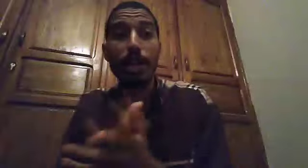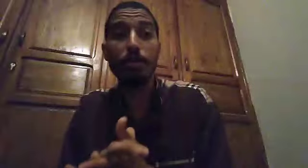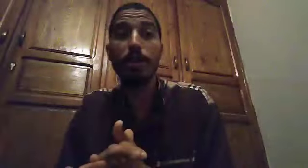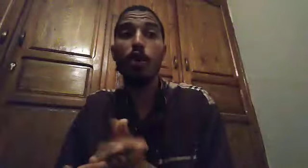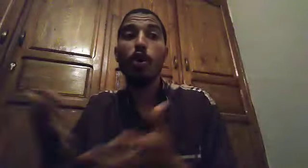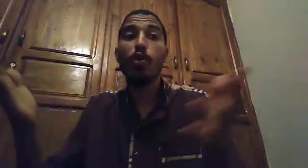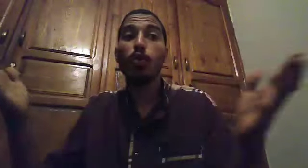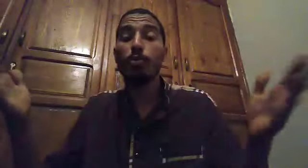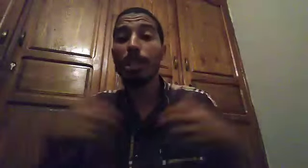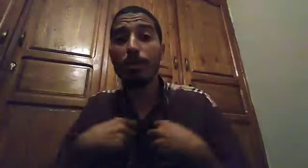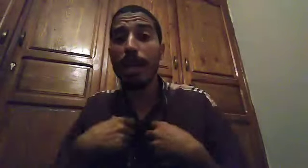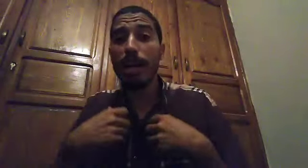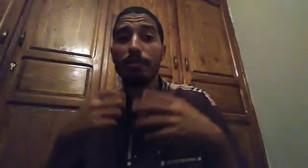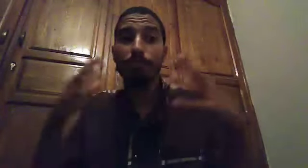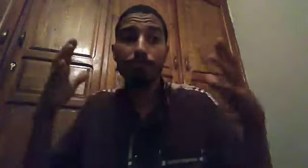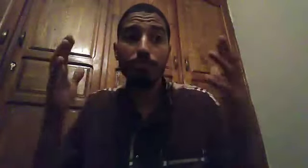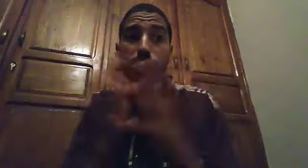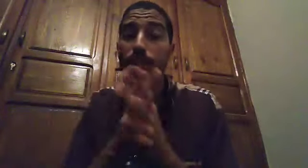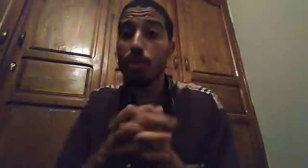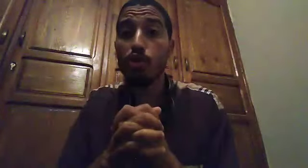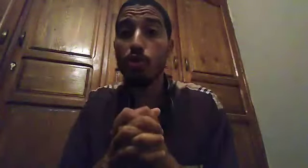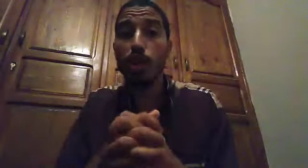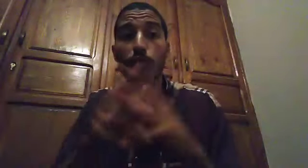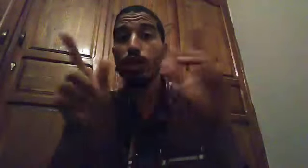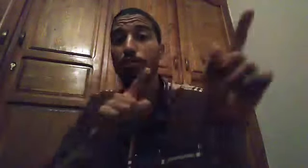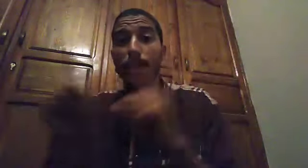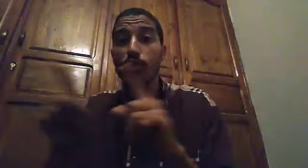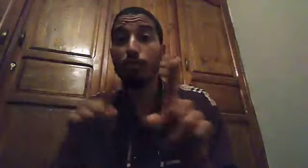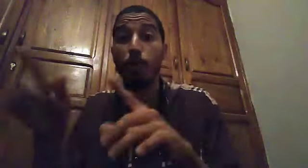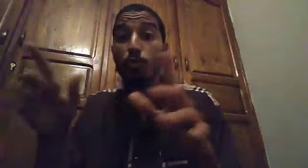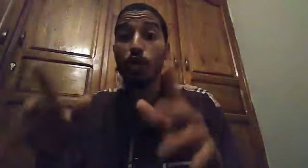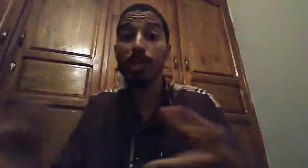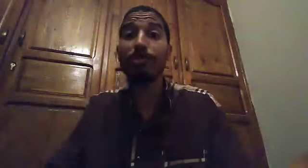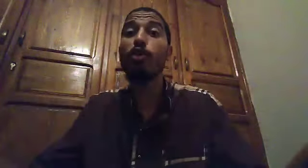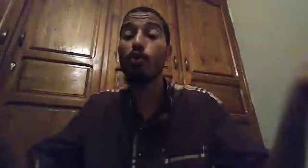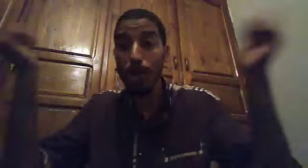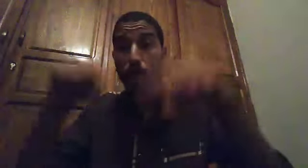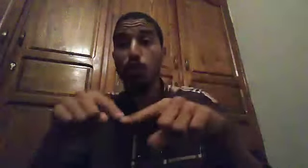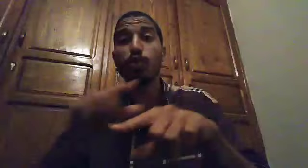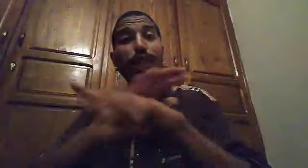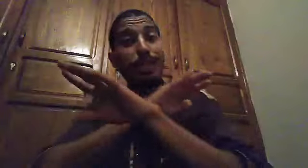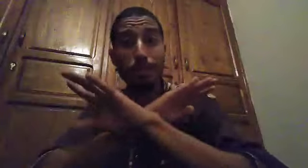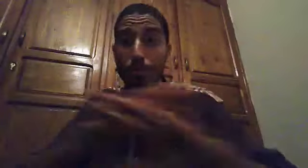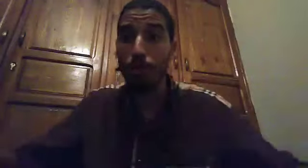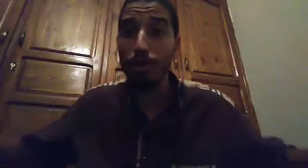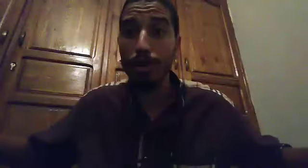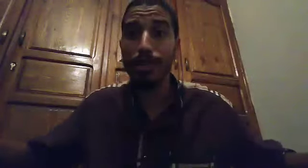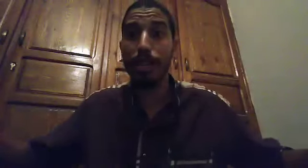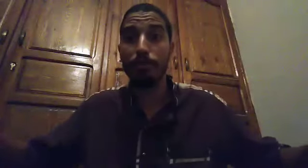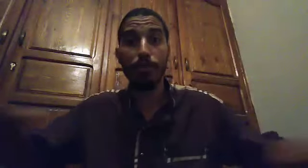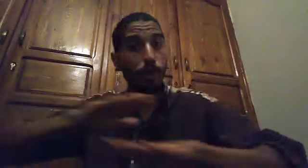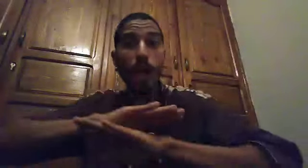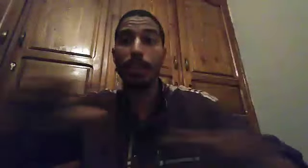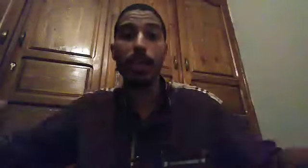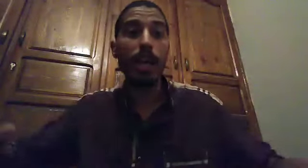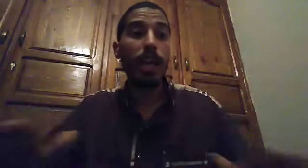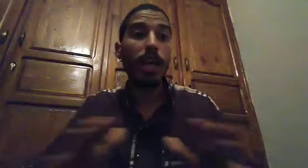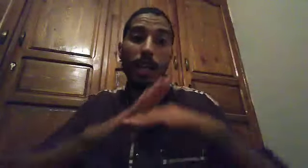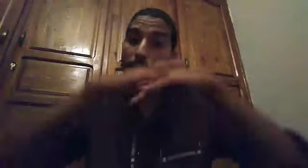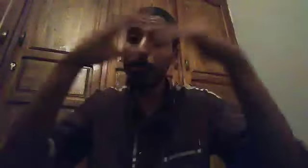يبان. وبالنسبه لي انا رجل الشوط الاول دي ماريا ودي بول بمناسبه، ورجل الشوط الثاني دي بول صرف لوحده، يعني